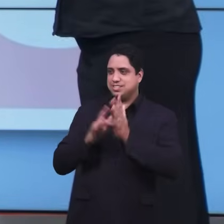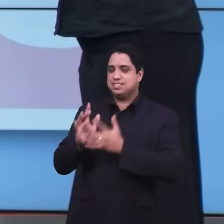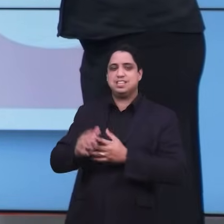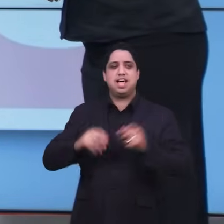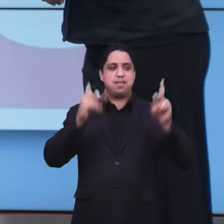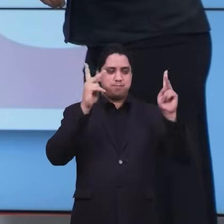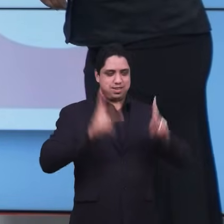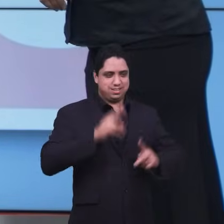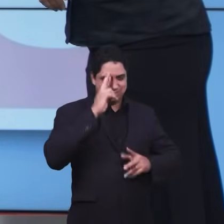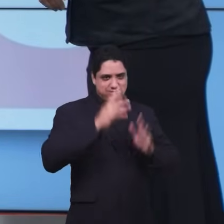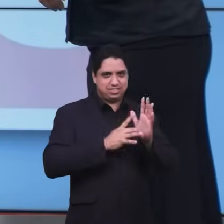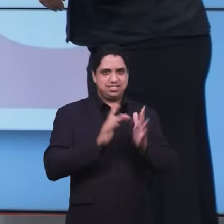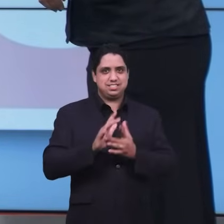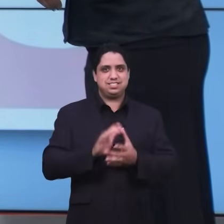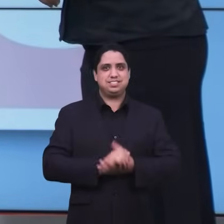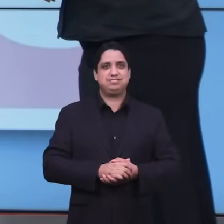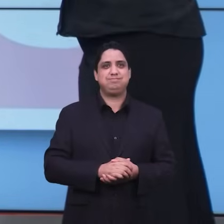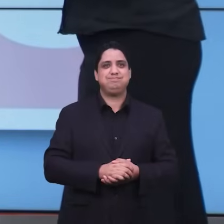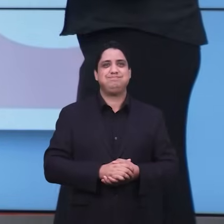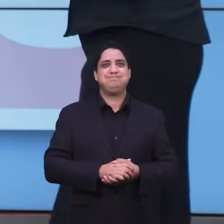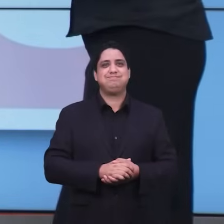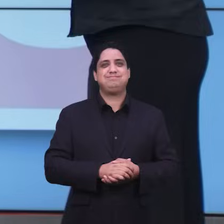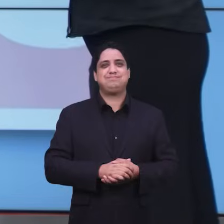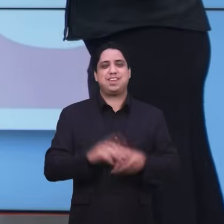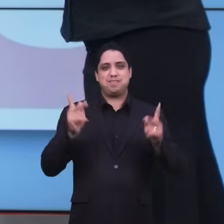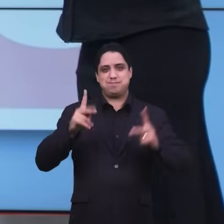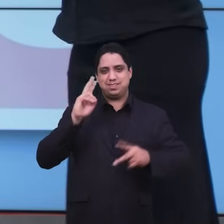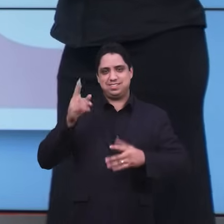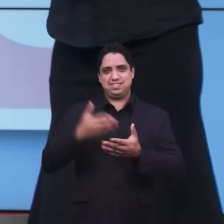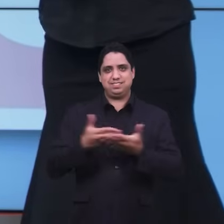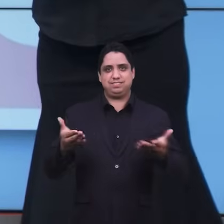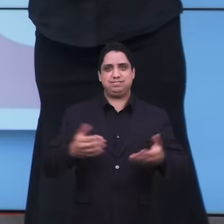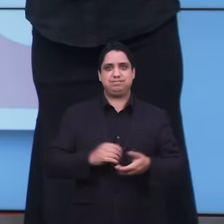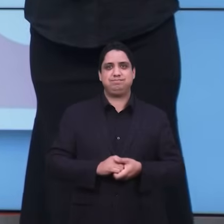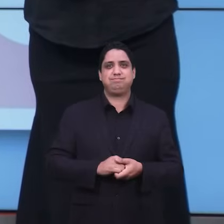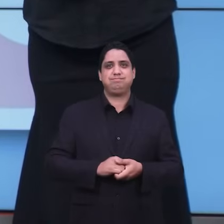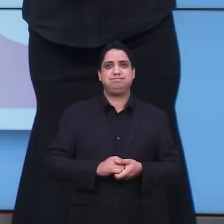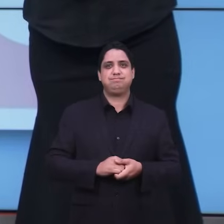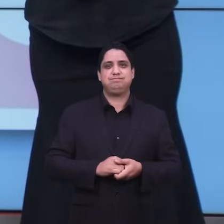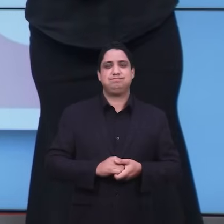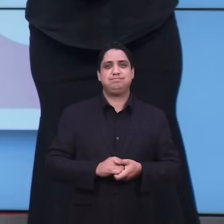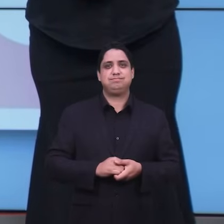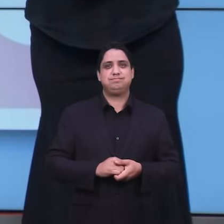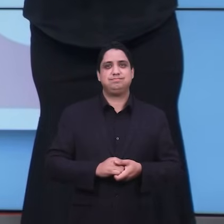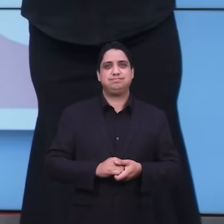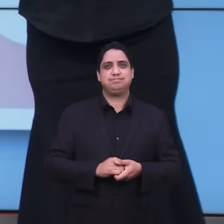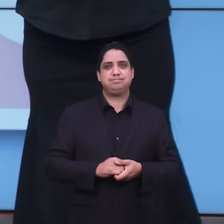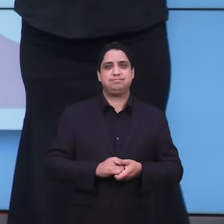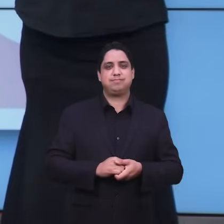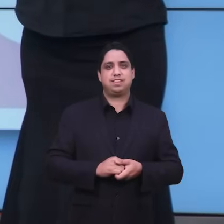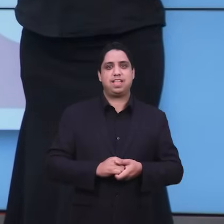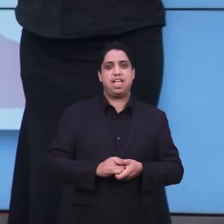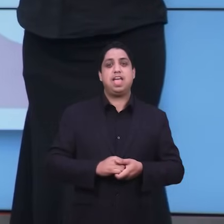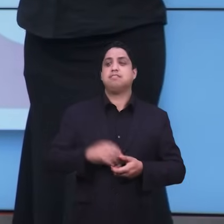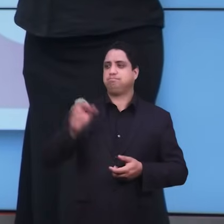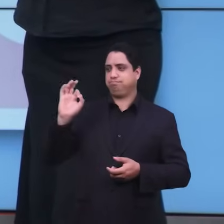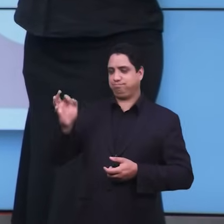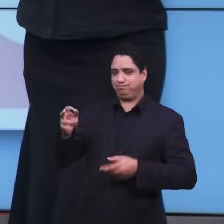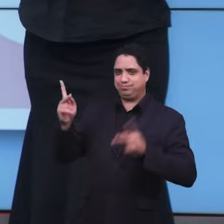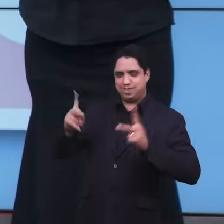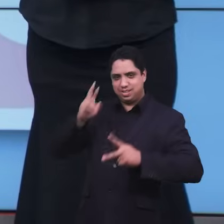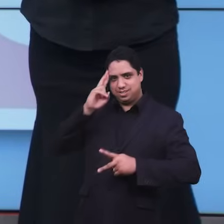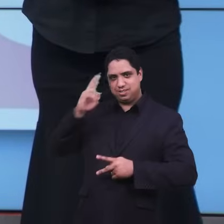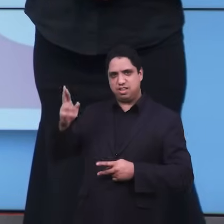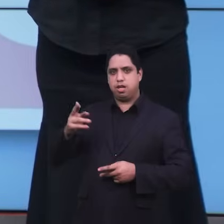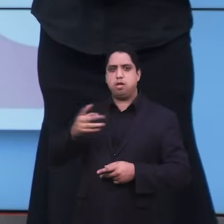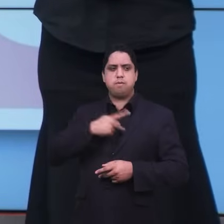Helena. A paz do Senhor. A paz do Senhor, pastor. A paz do Senhor, Leonice. A paz do Senhor, irmãos. Isso mesmo, como o